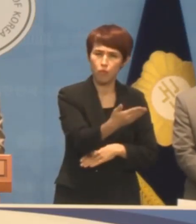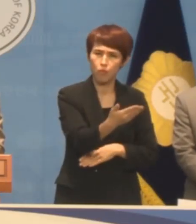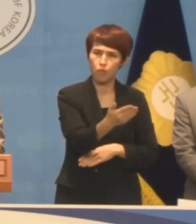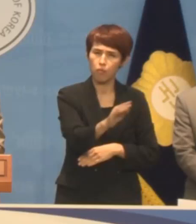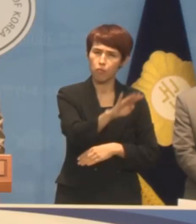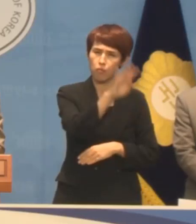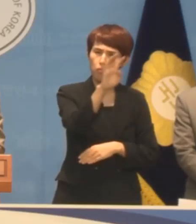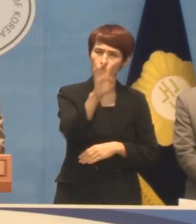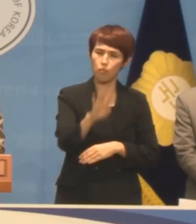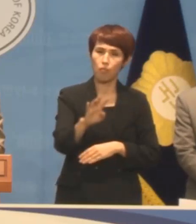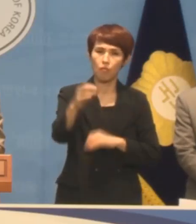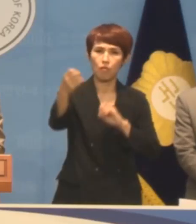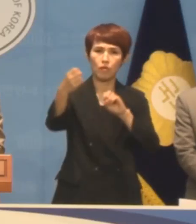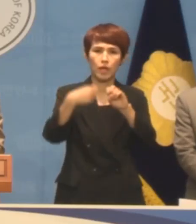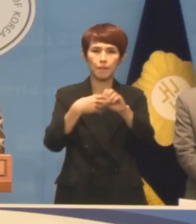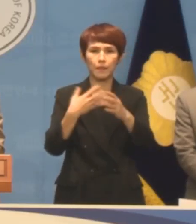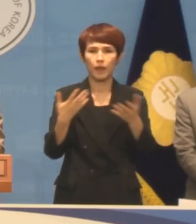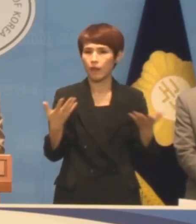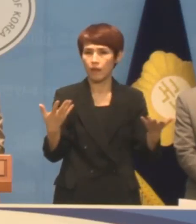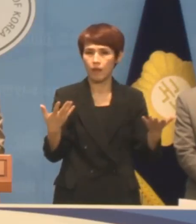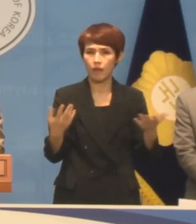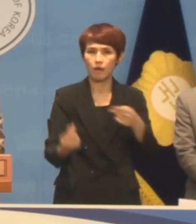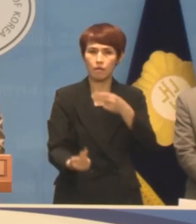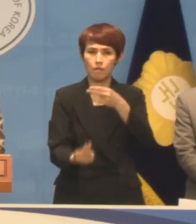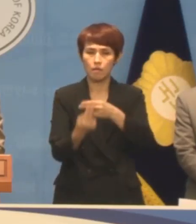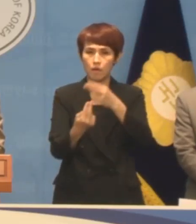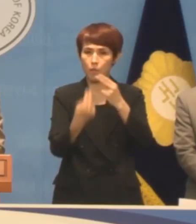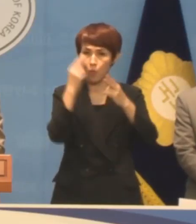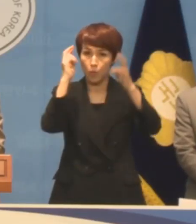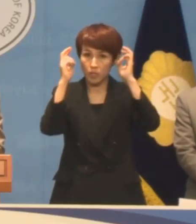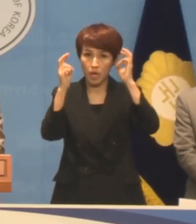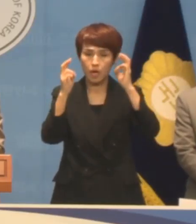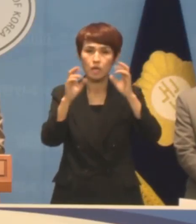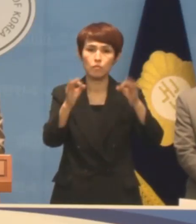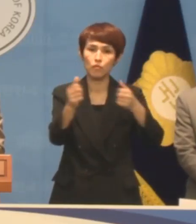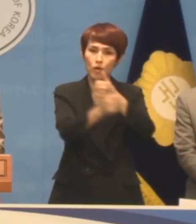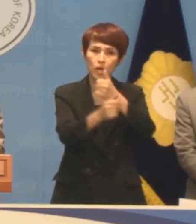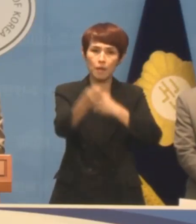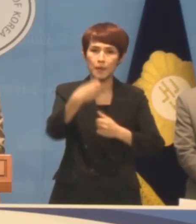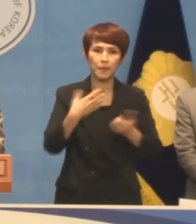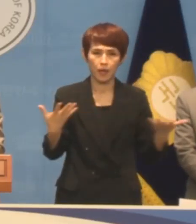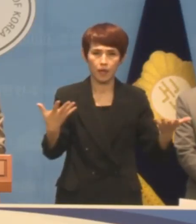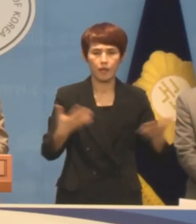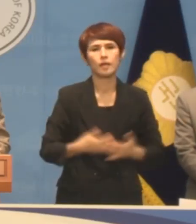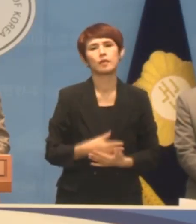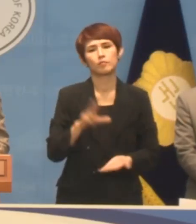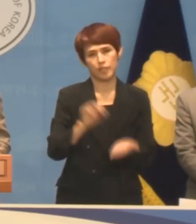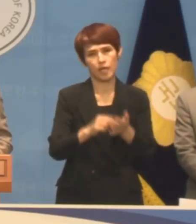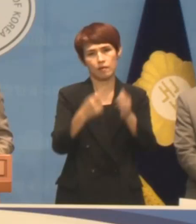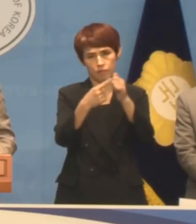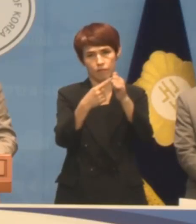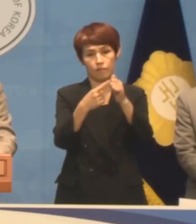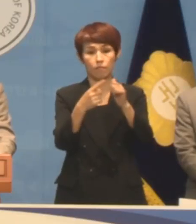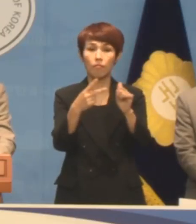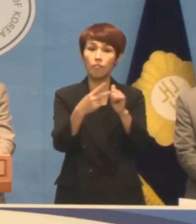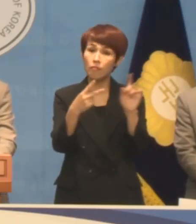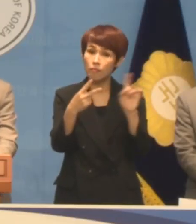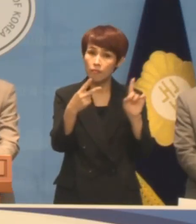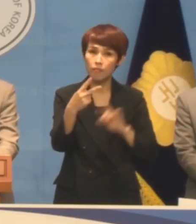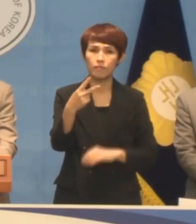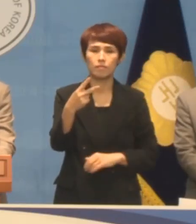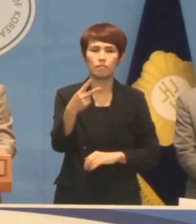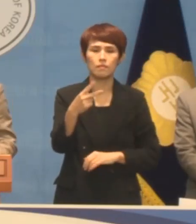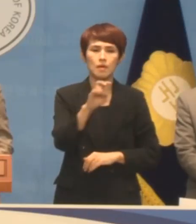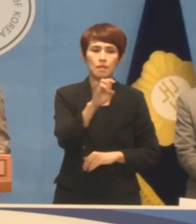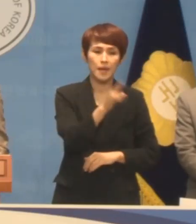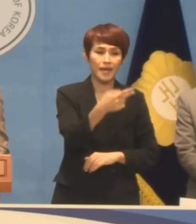질문에 뚜렷한 답변을 예금보험공사와 금융위원회는 내놓고 있지 못합니다. 첫 번째 문제입니다. 두 번째 문제는